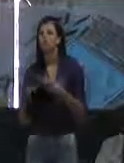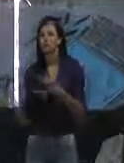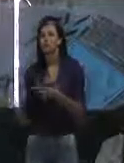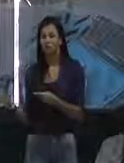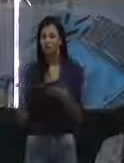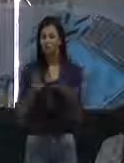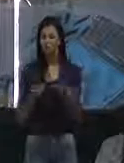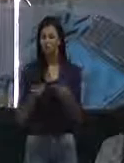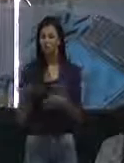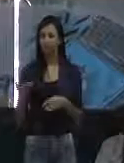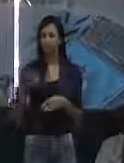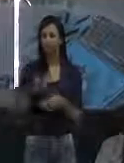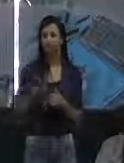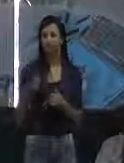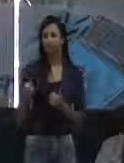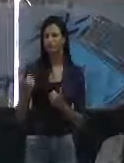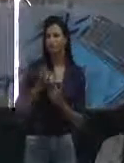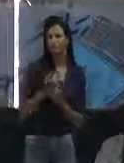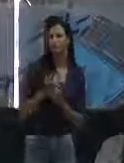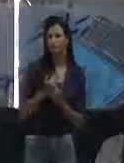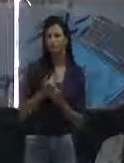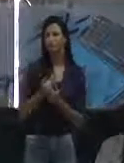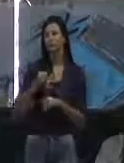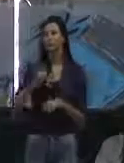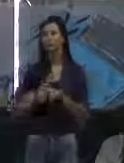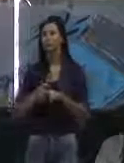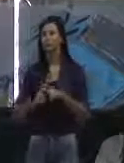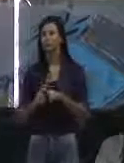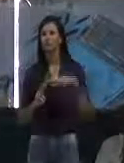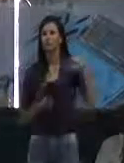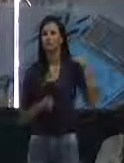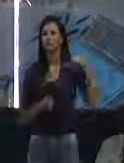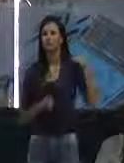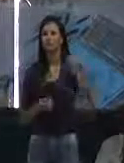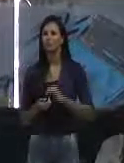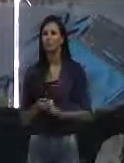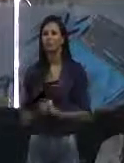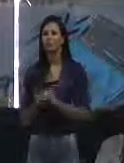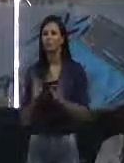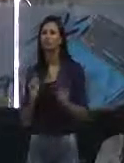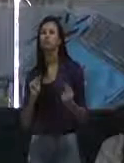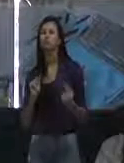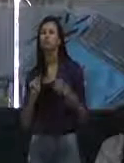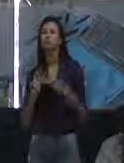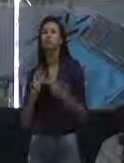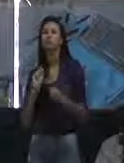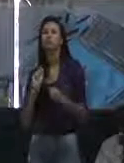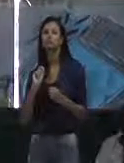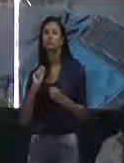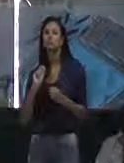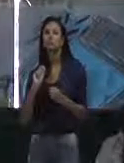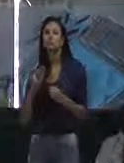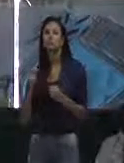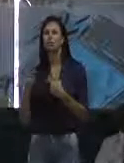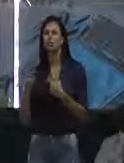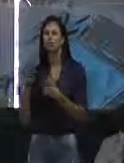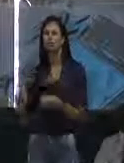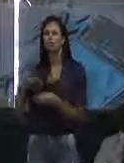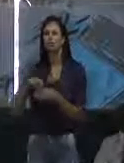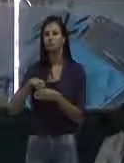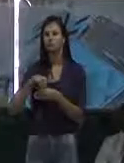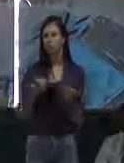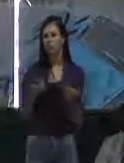para sentar, para assumir a cadeira. E que o objeto seria que eu fosse votar,